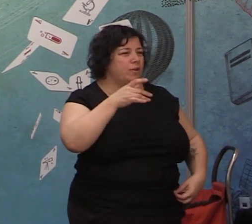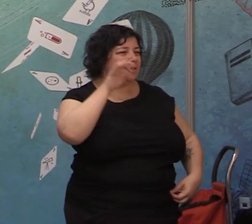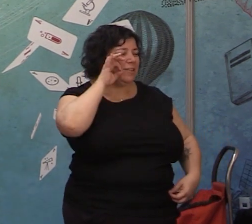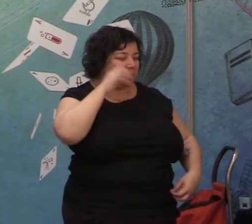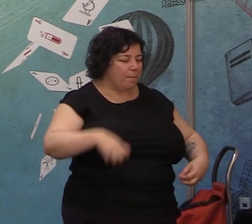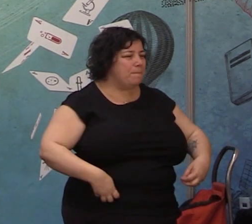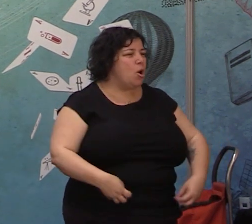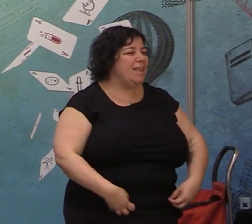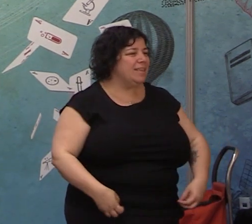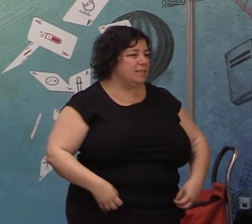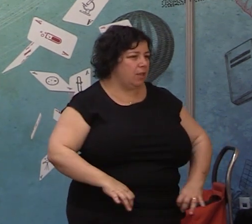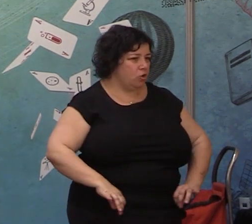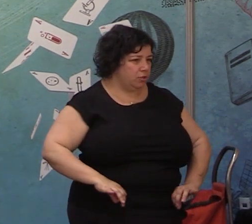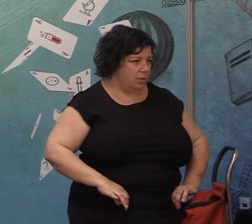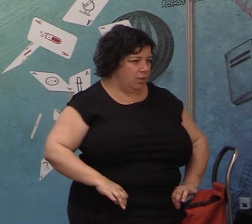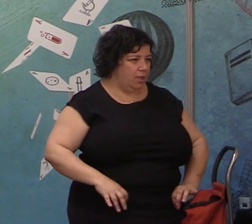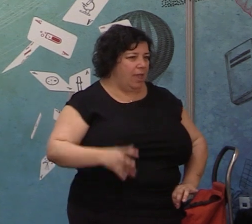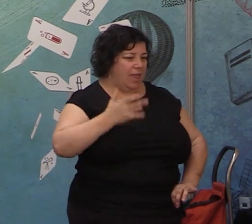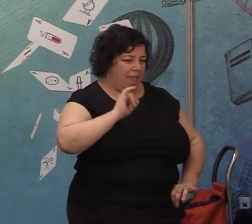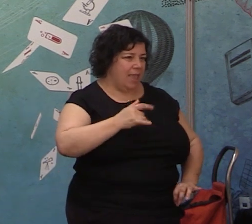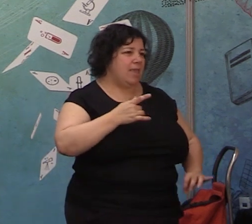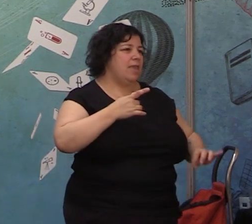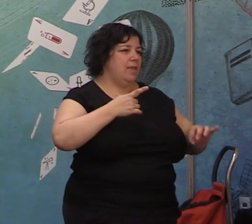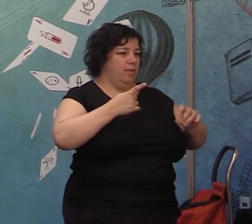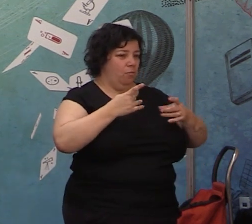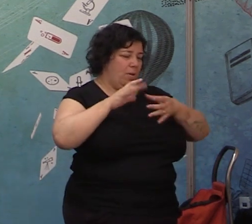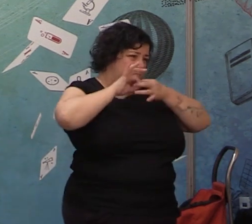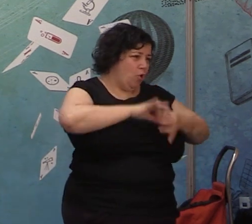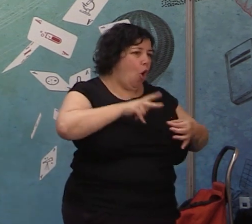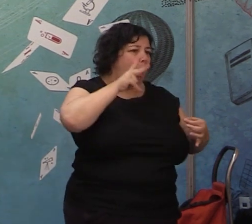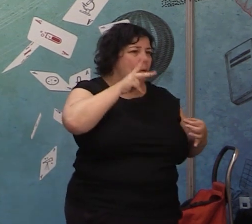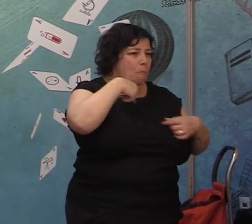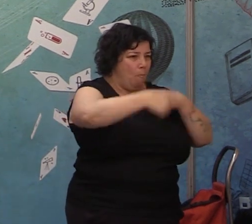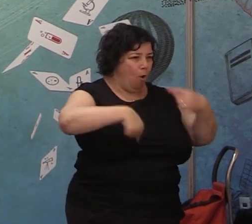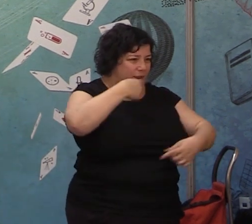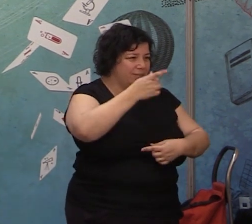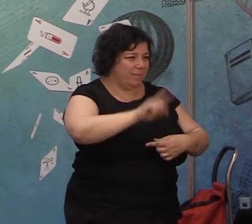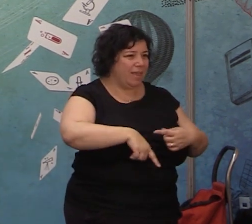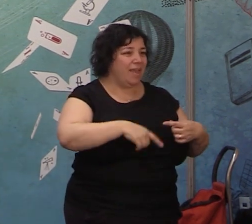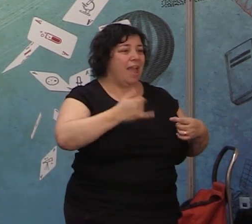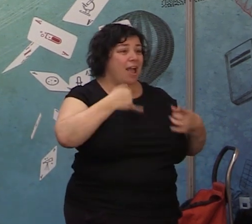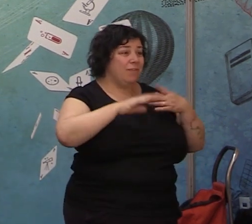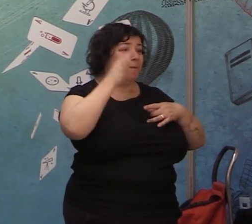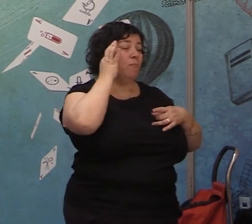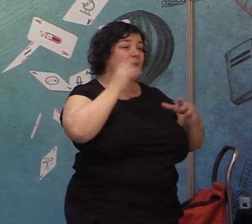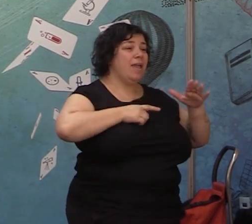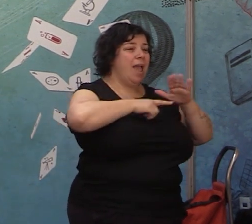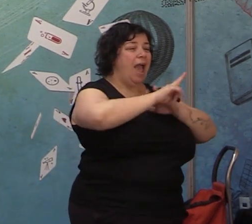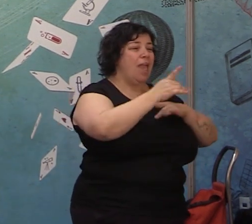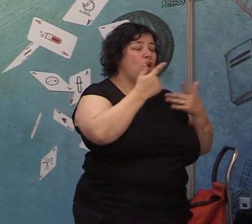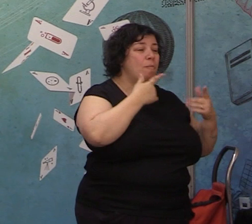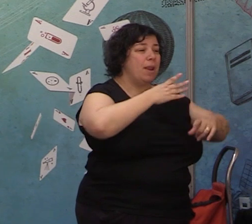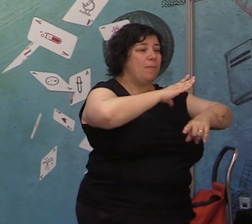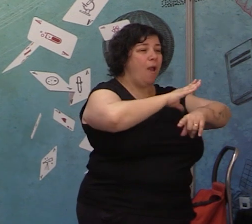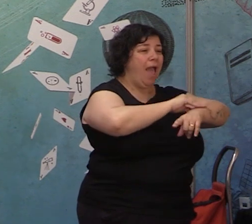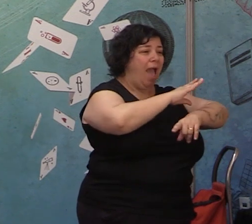ovarios poliquísticos, que tiene una serie de connotaciones hormonales también, desarrollan mayor resistencia a la